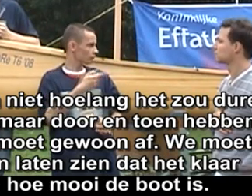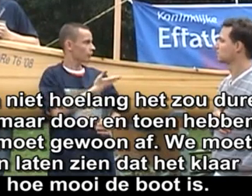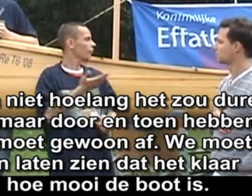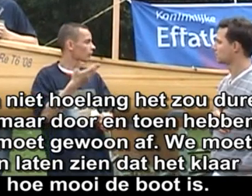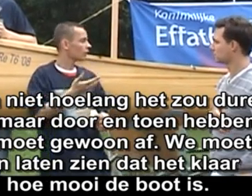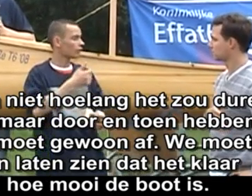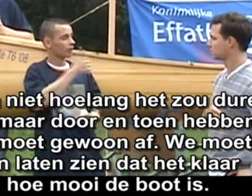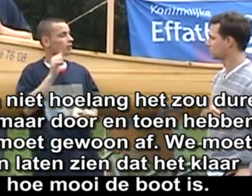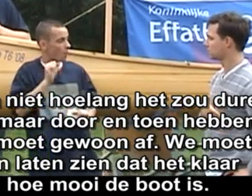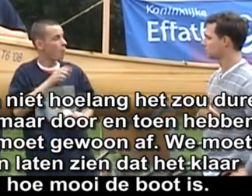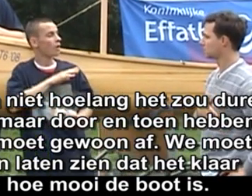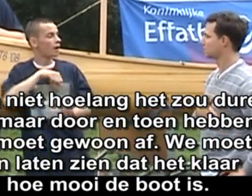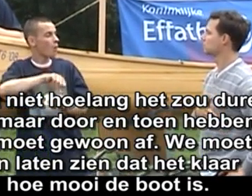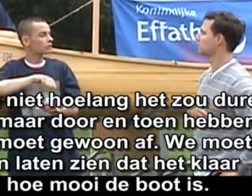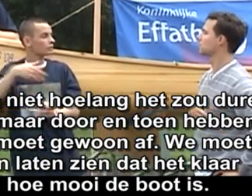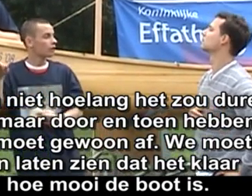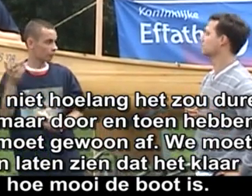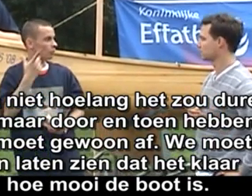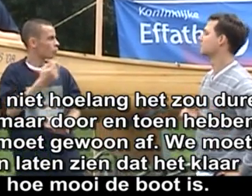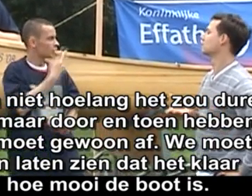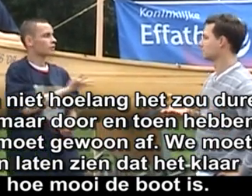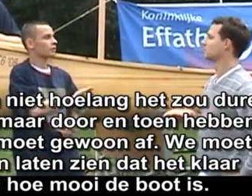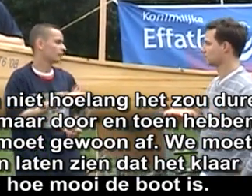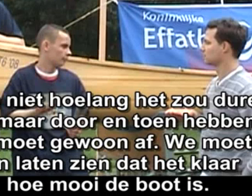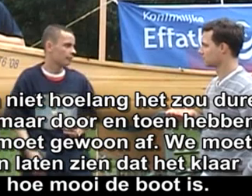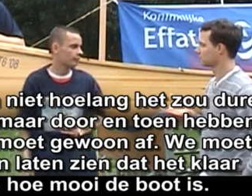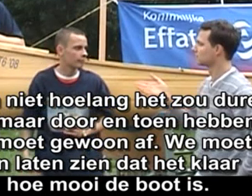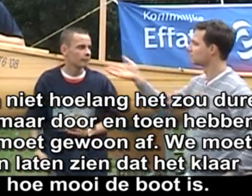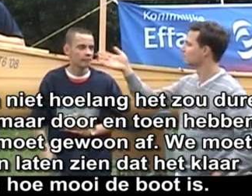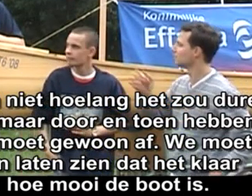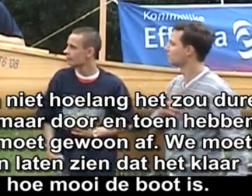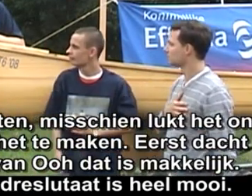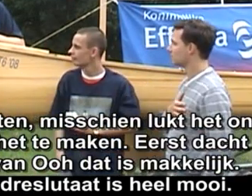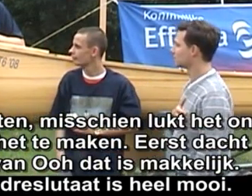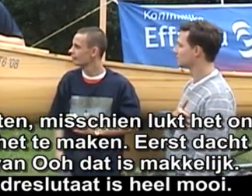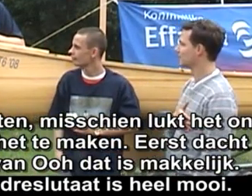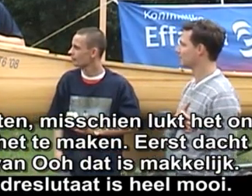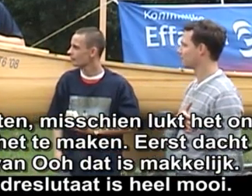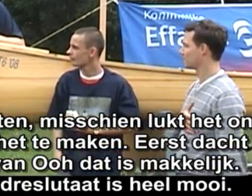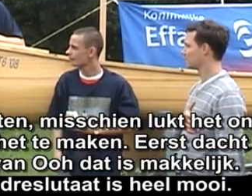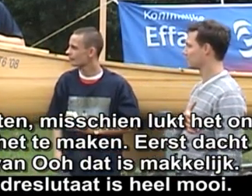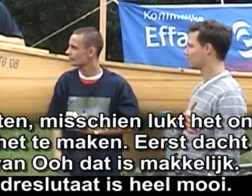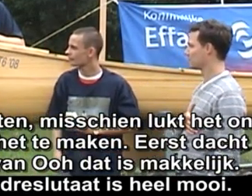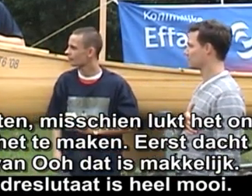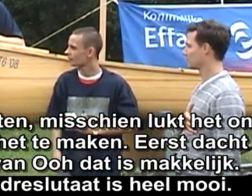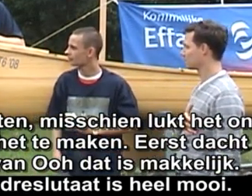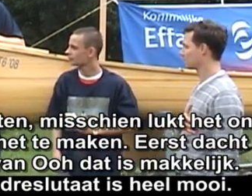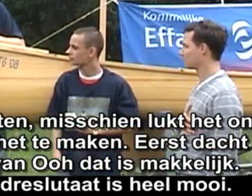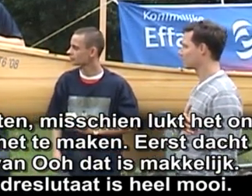we moeten iedereen laten zien dat het klaar is en dat het een mooie boot is. Nou, we hadden